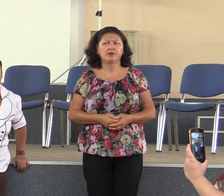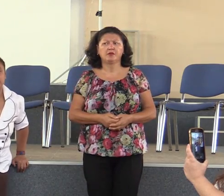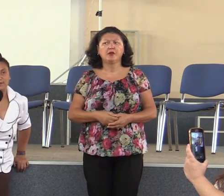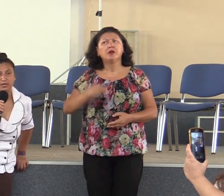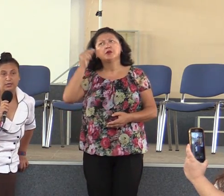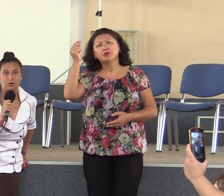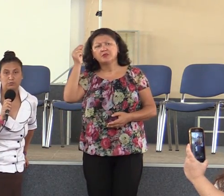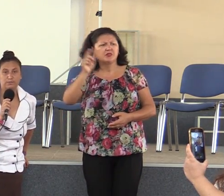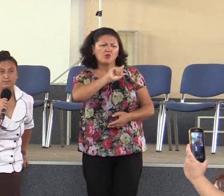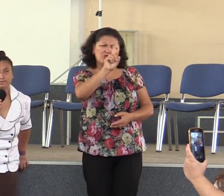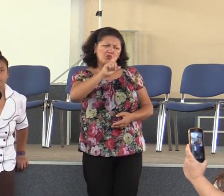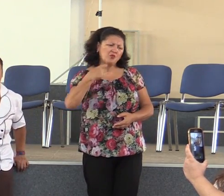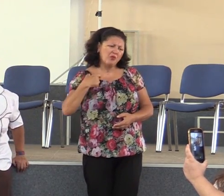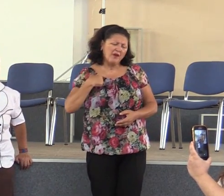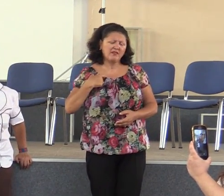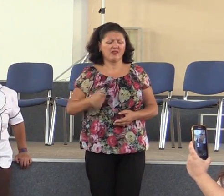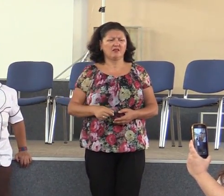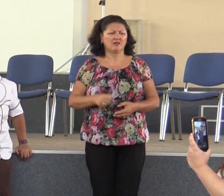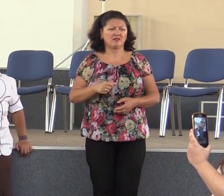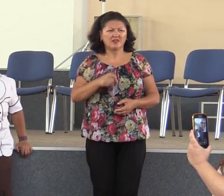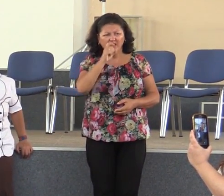Dumnezeu nu poate să facă rău.